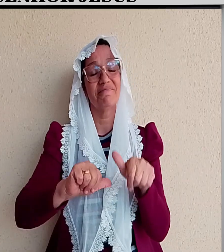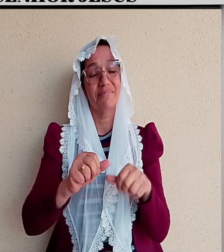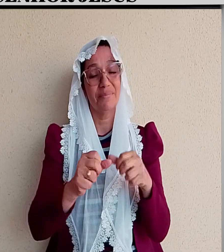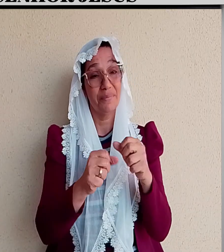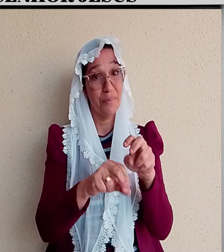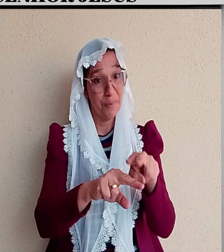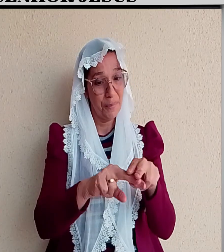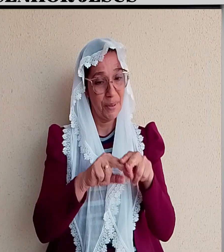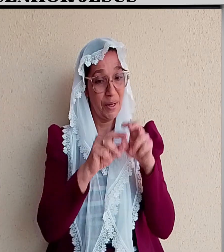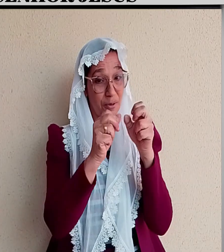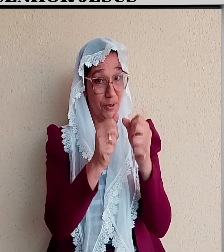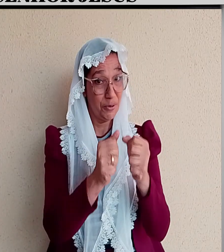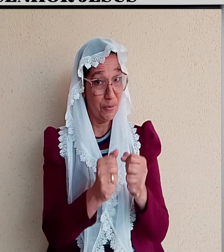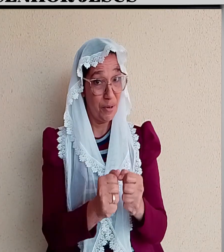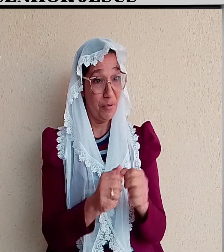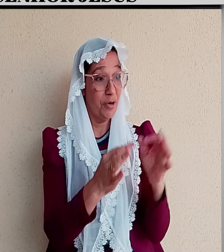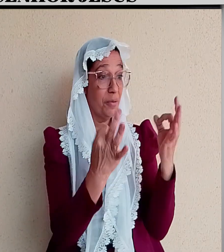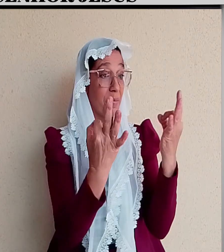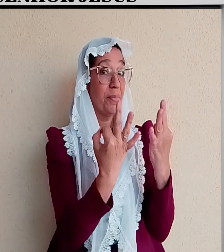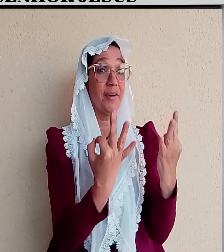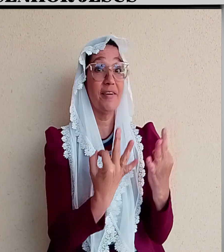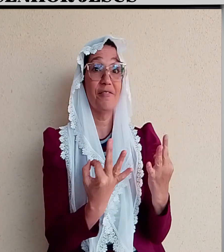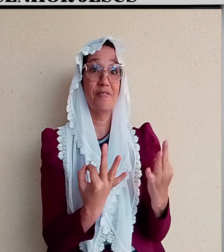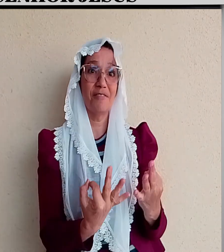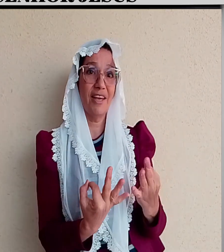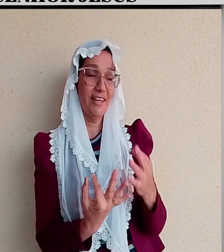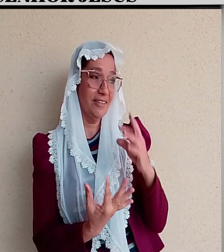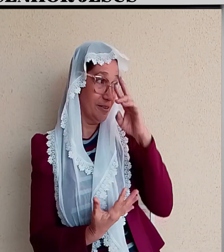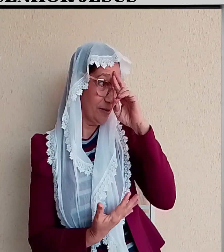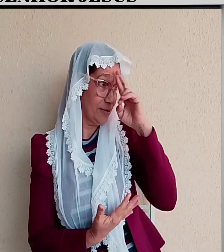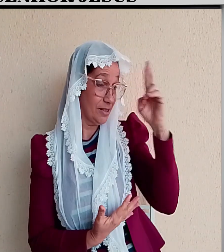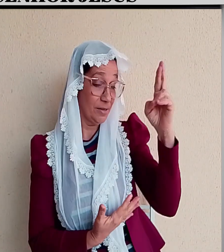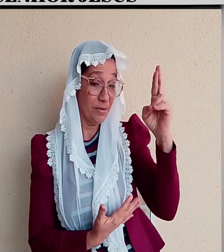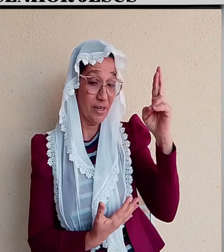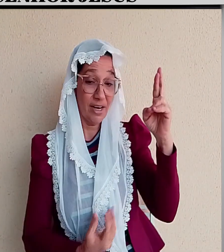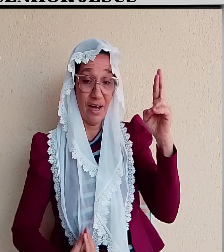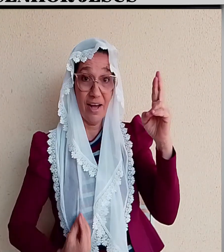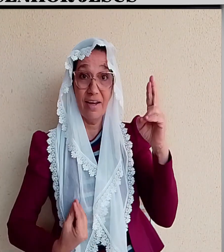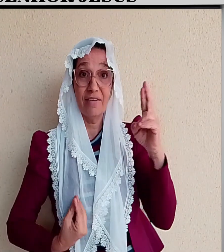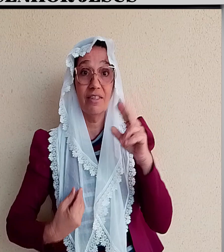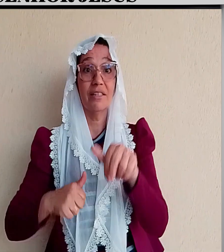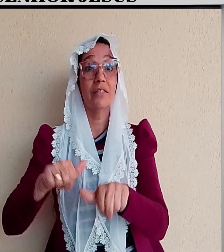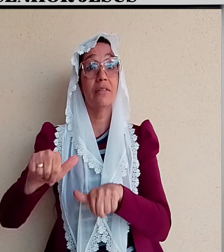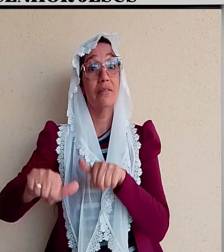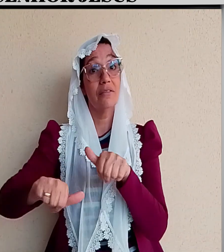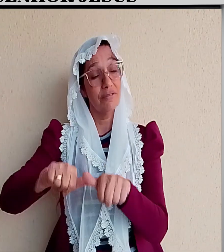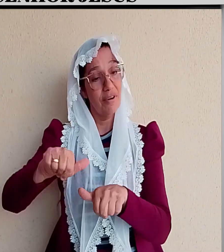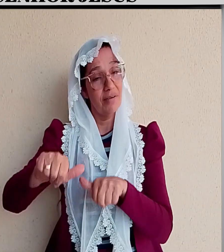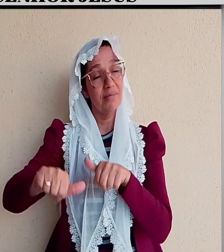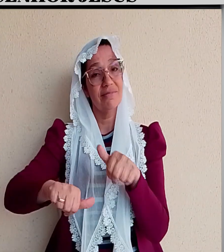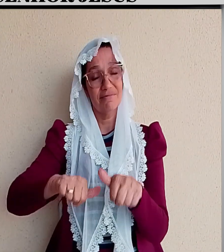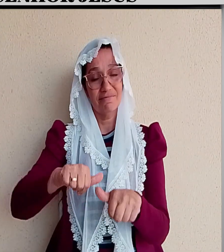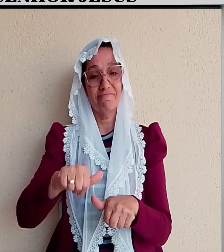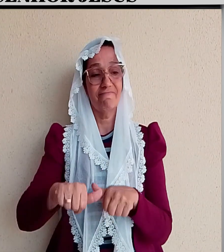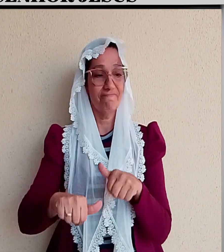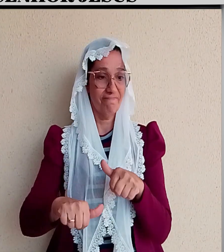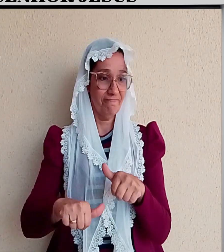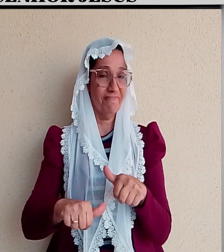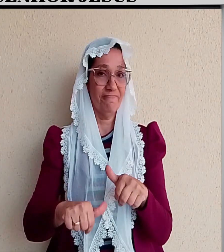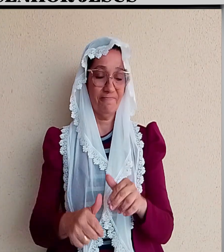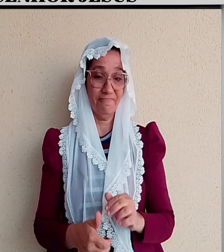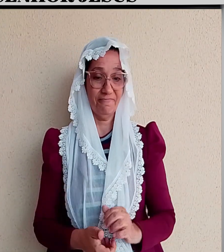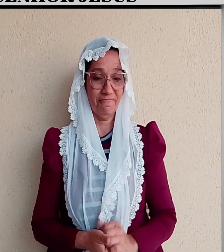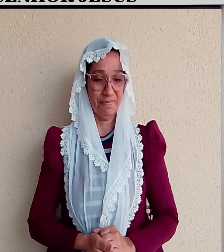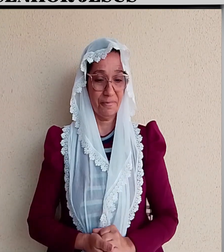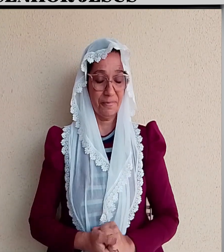se declara que eles são autossuficientes e que o seu querer é melhor que o do Senhor, que o que eles fazem por eles